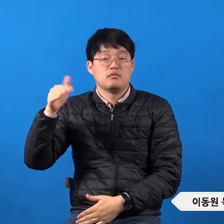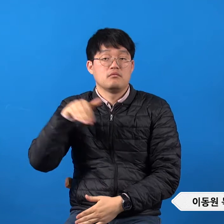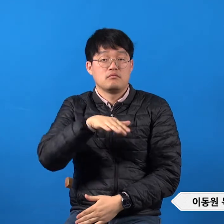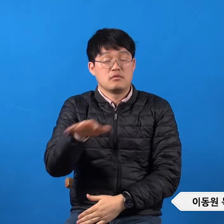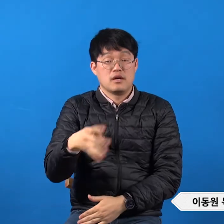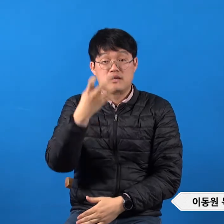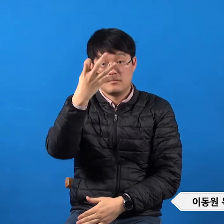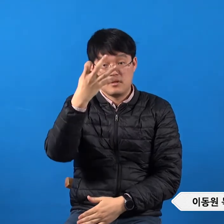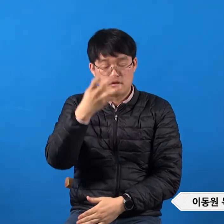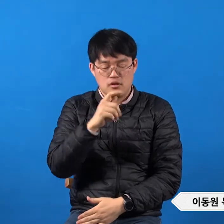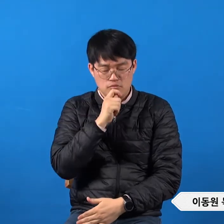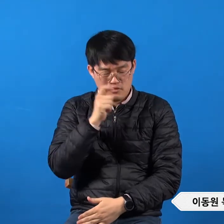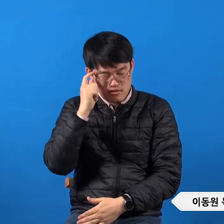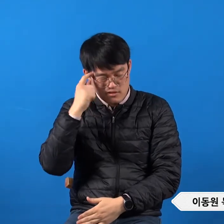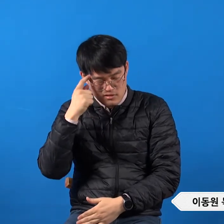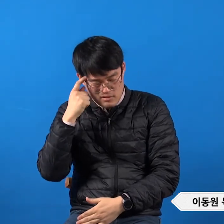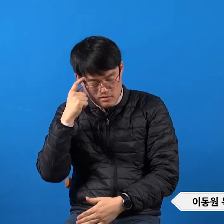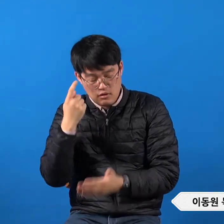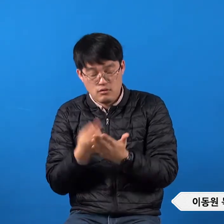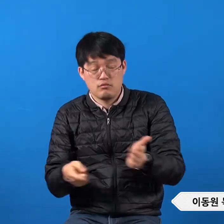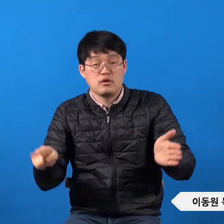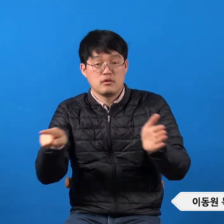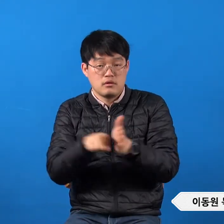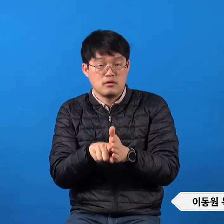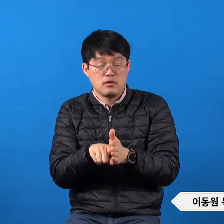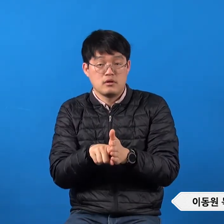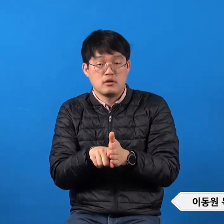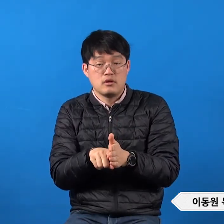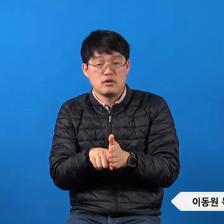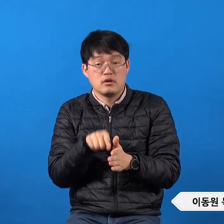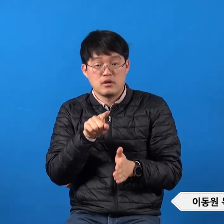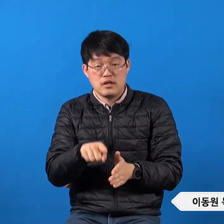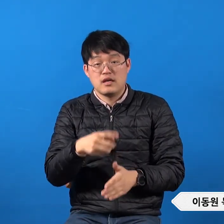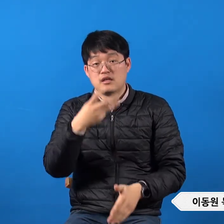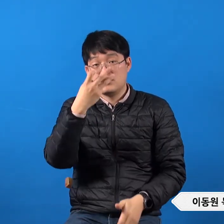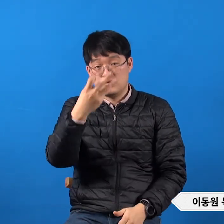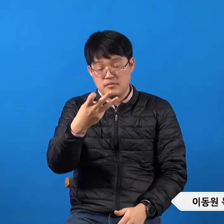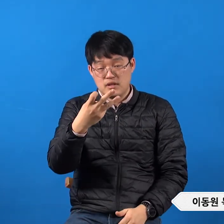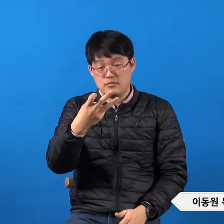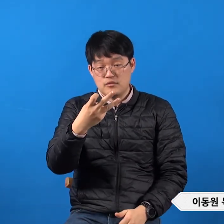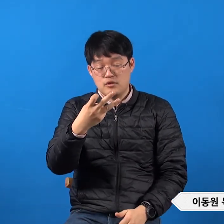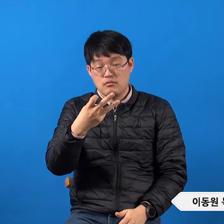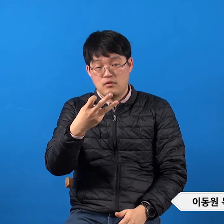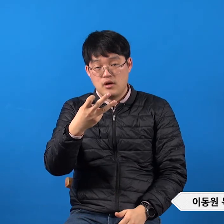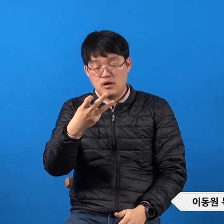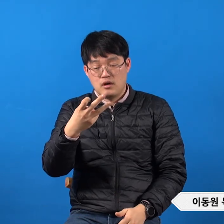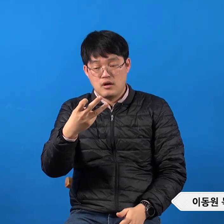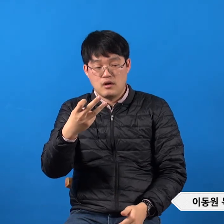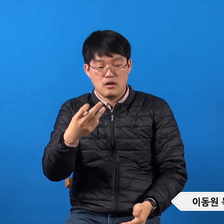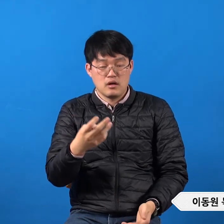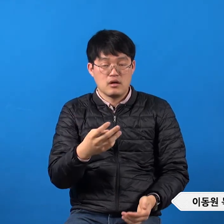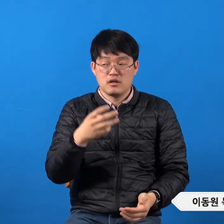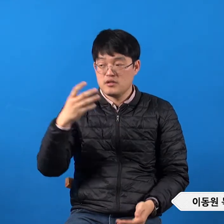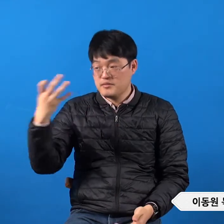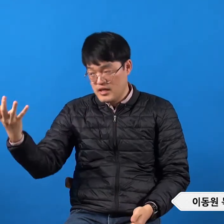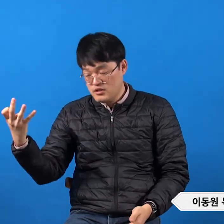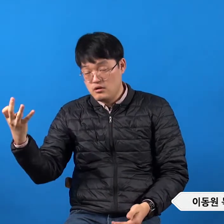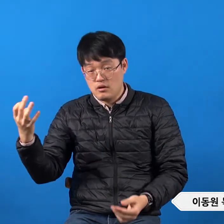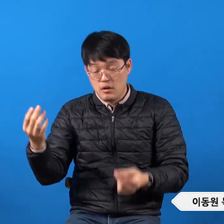이 14절도 우리가 잘 묵상하기 위해서는 선행하는 9절, 13절과 대조적으로 기록한 말씀이라는